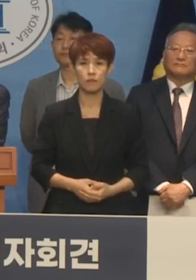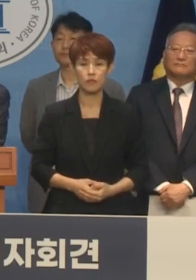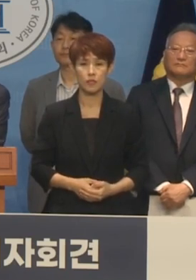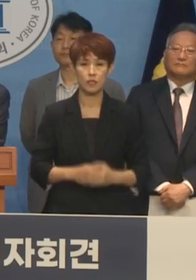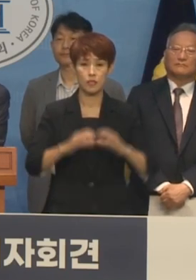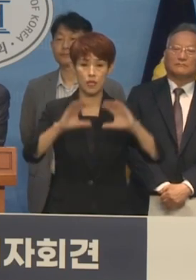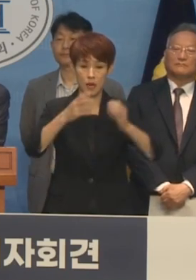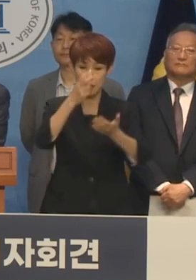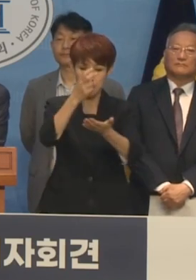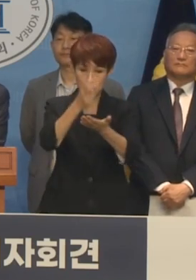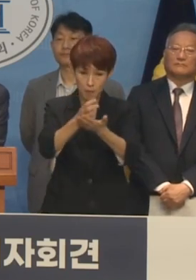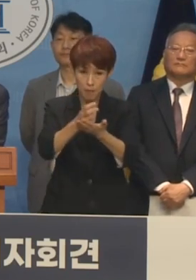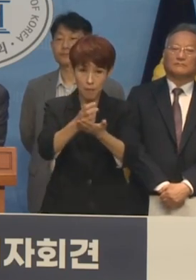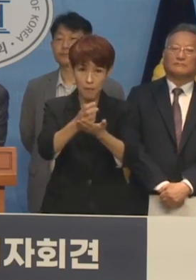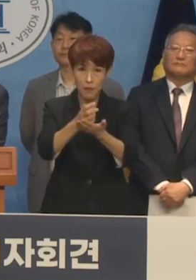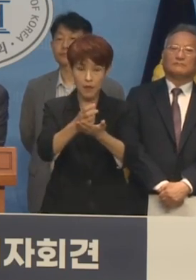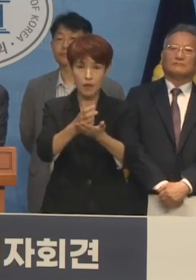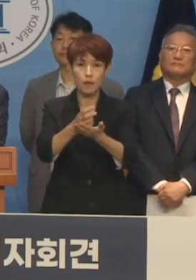재헌헌법에